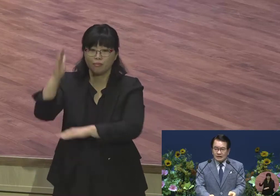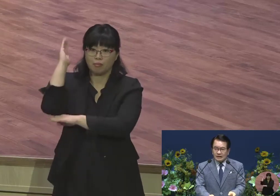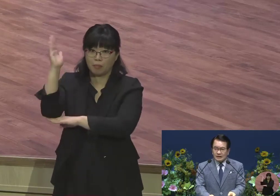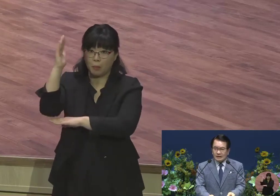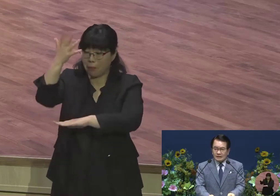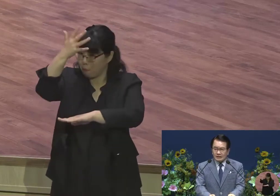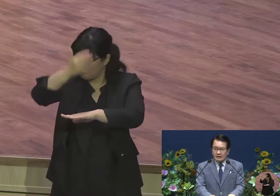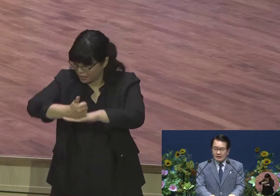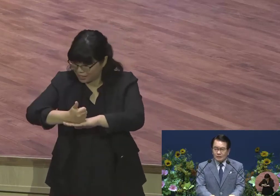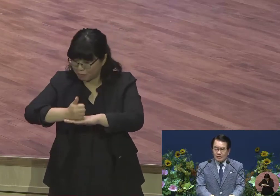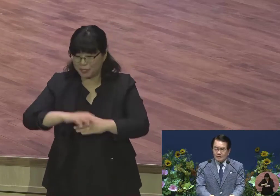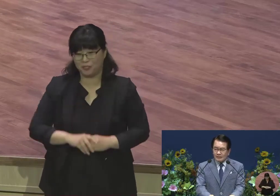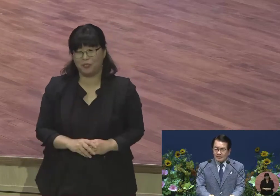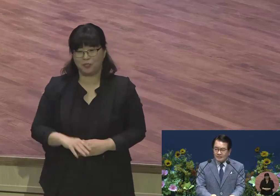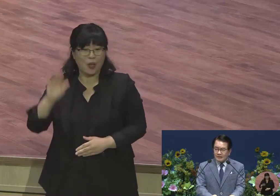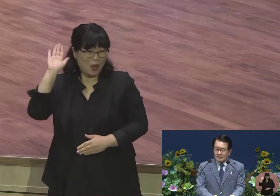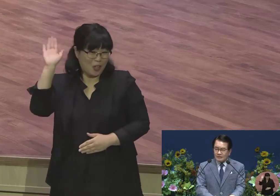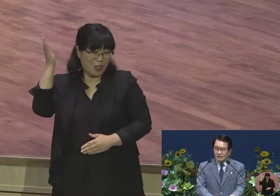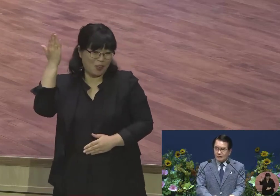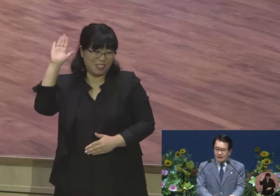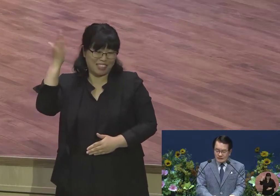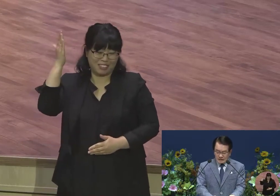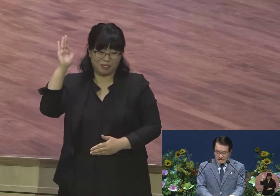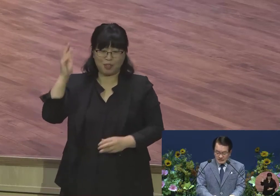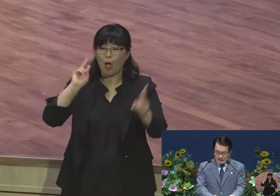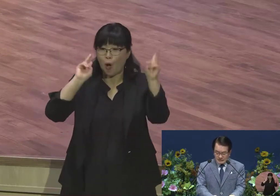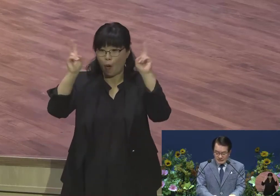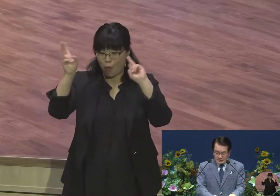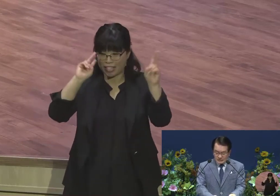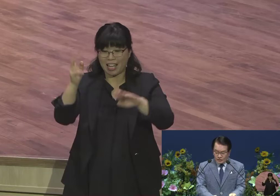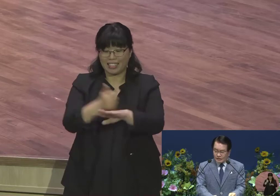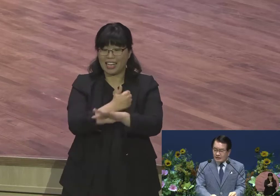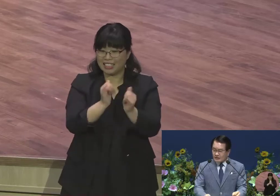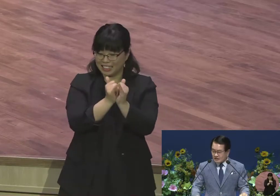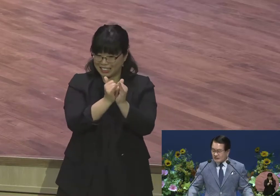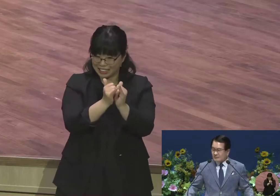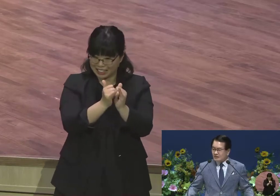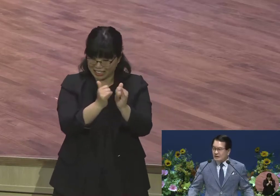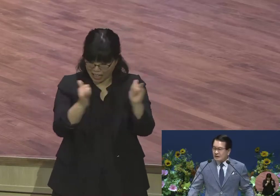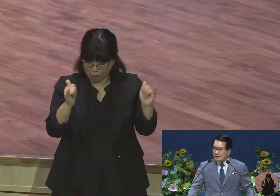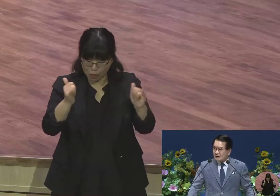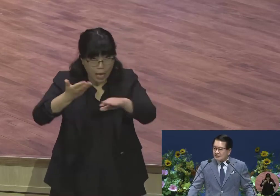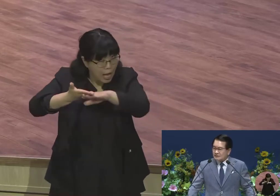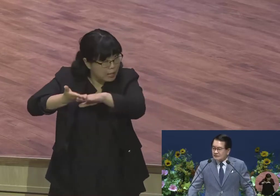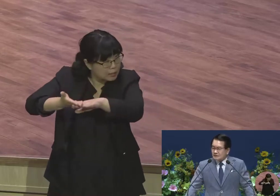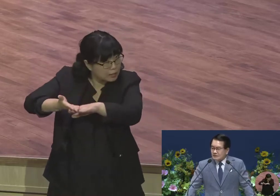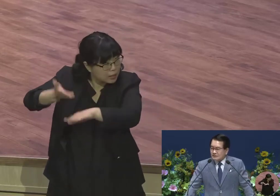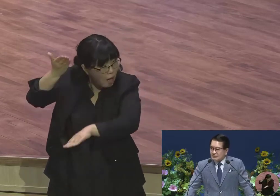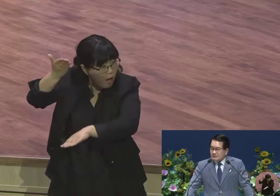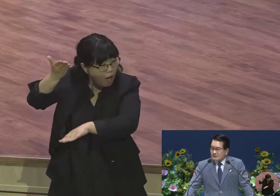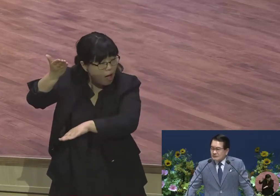상사에 대한 거부감이 많답니다 꼰대 상사 꼰대의 특징이 뭐냐